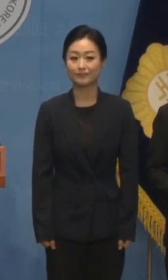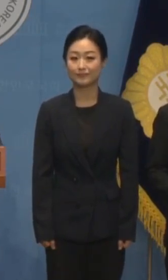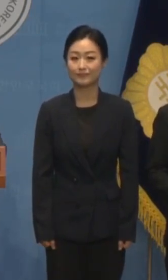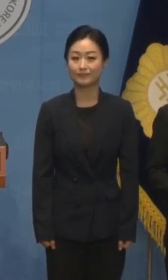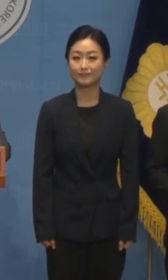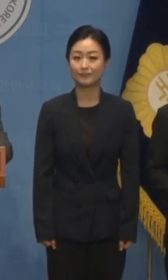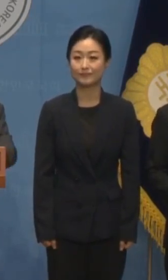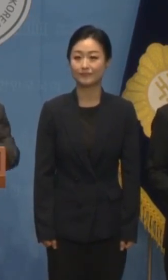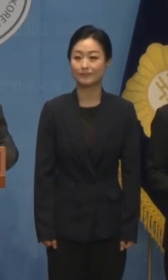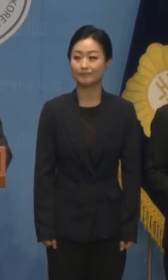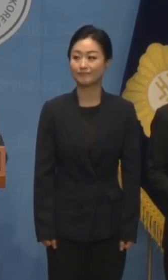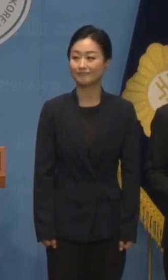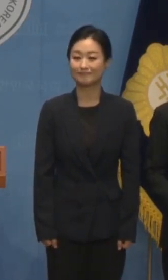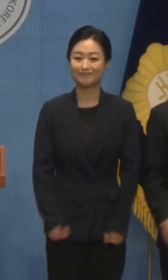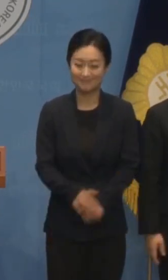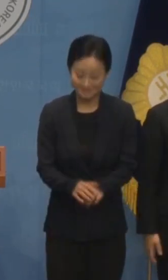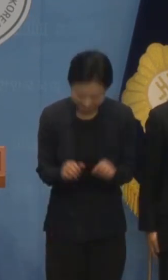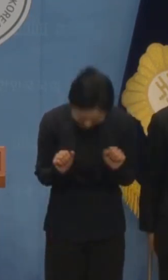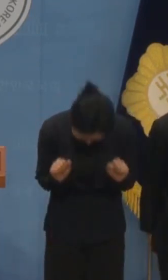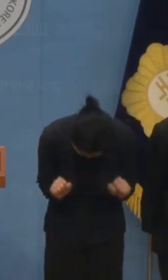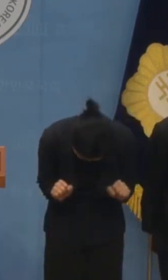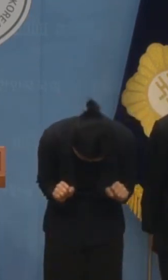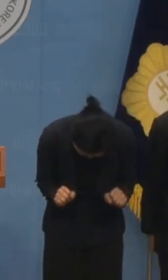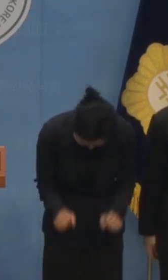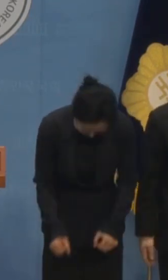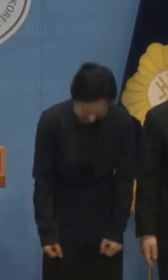네. 차려. 경례.